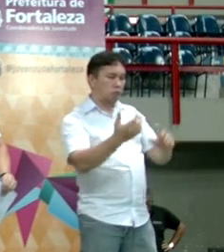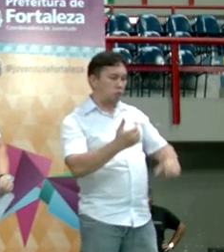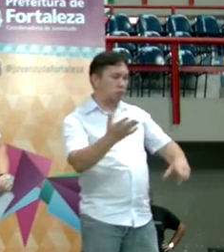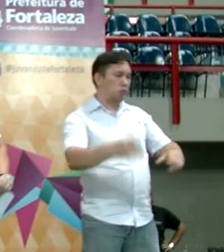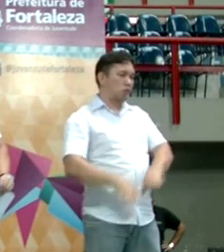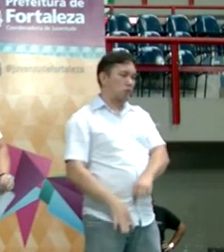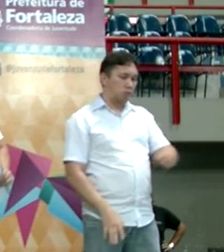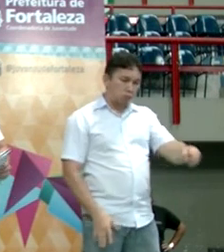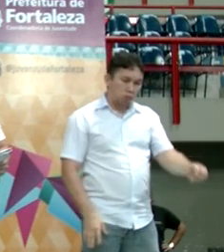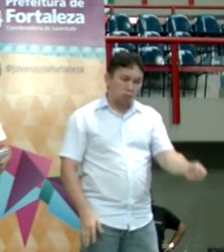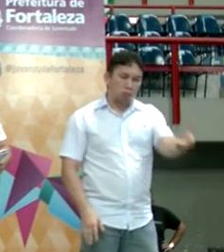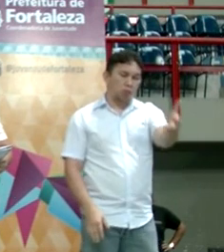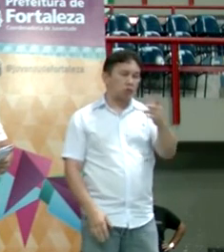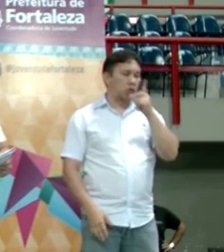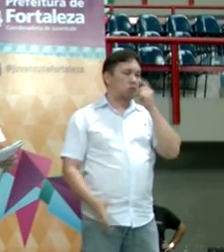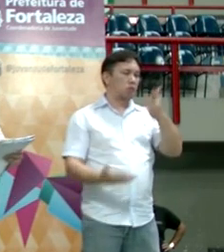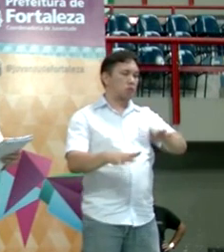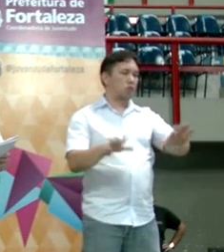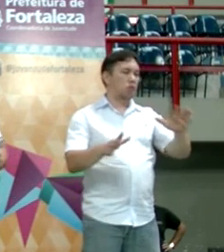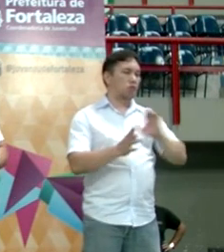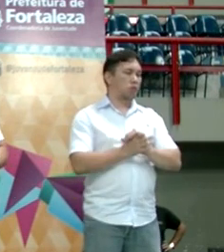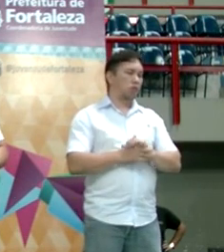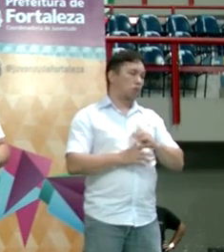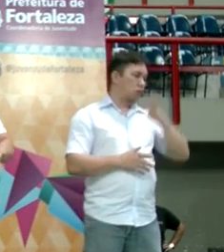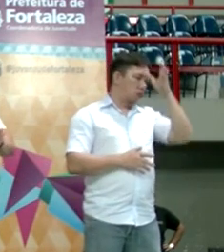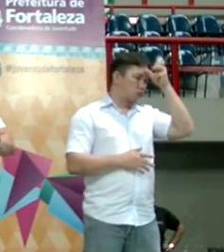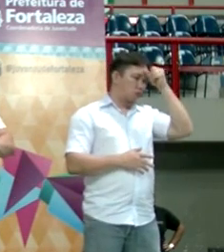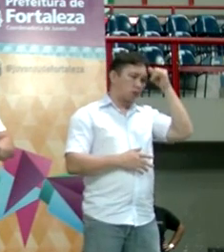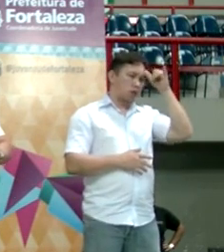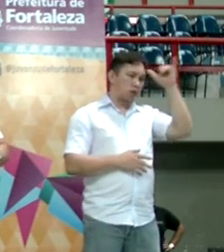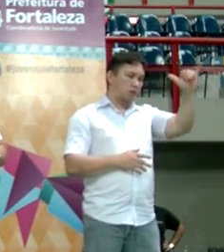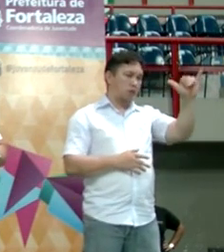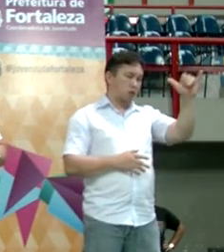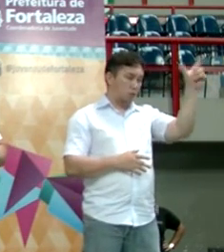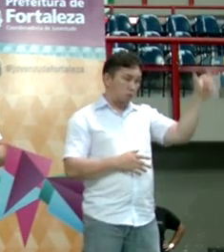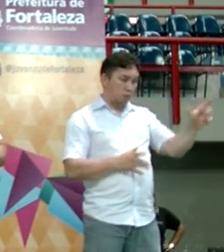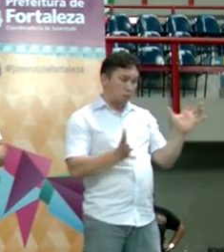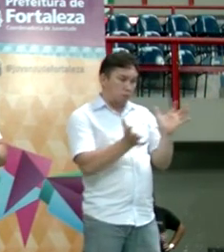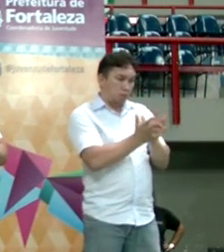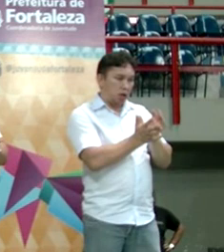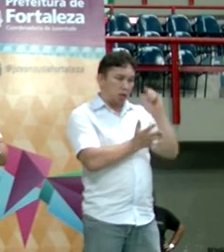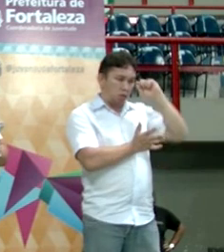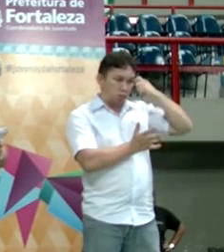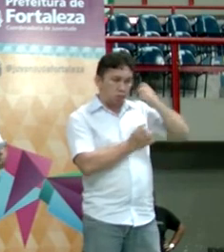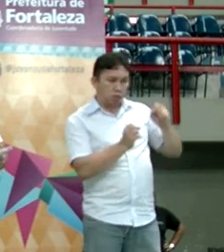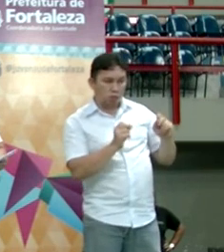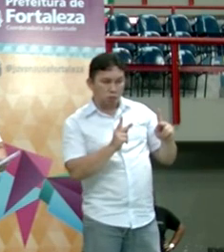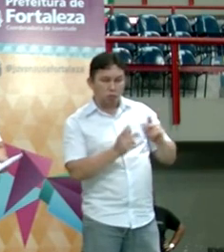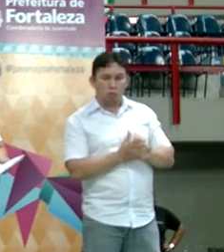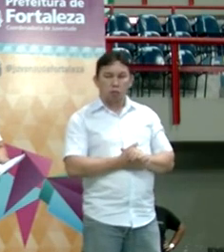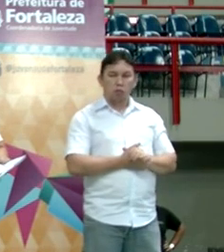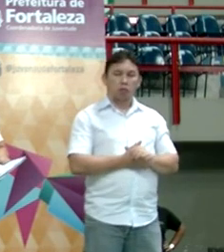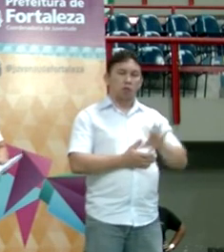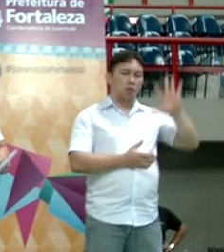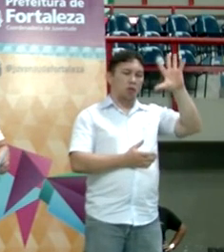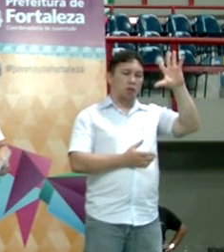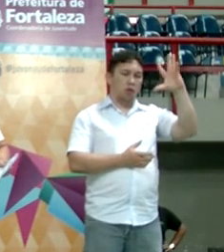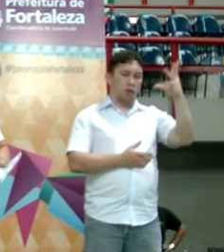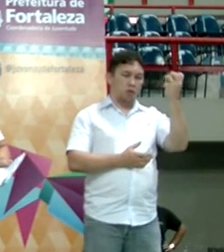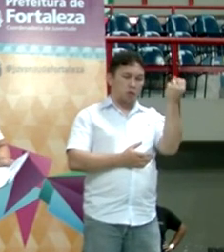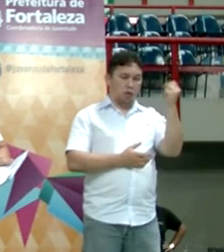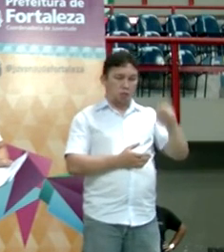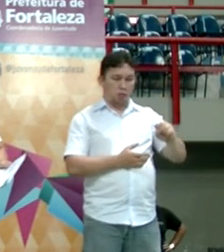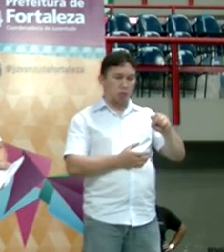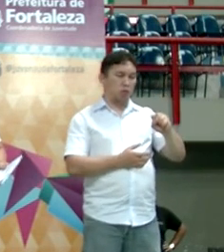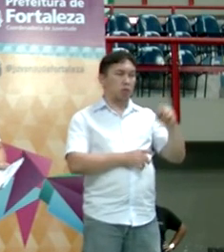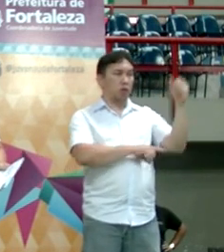armas, os facões dentro do mar, e que não houvesse vingança por parte dos negros. Tá certo? A África do Sul até bandeira